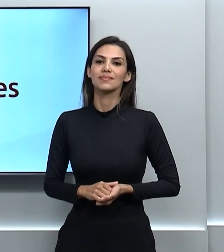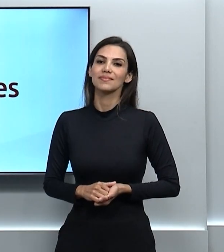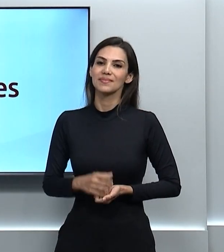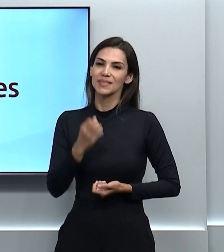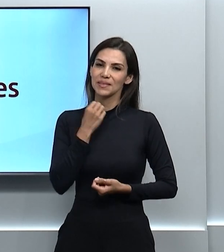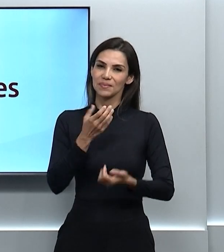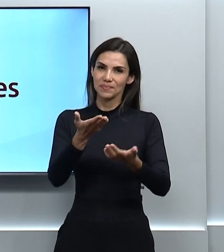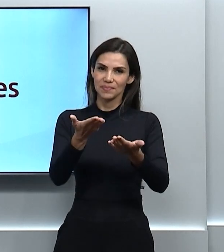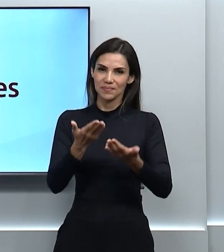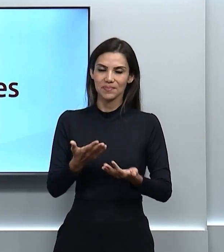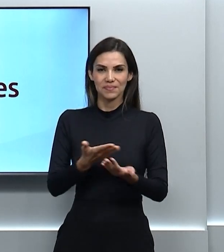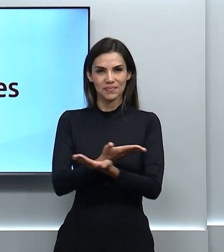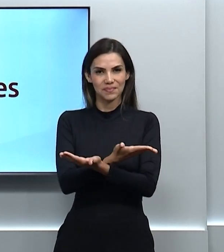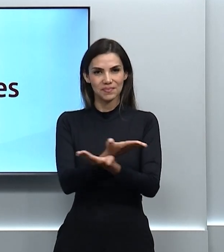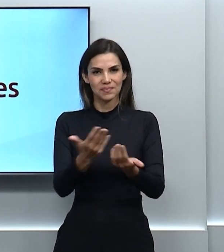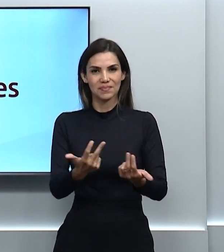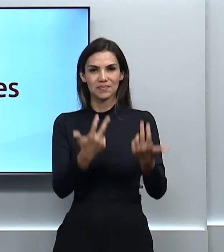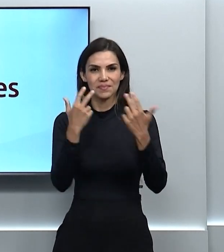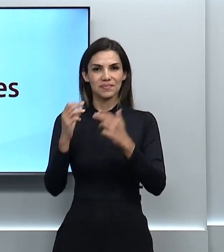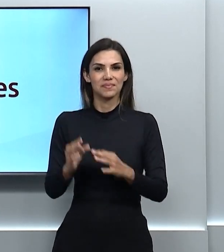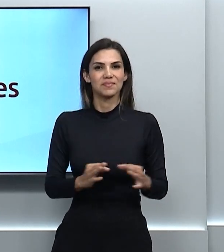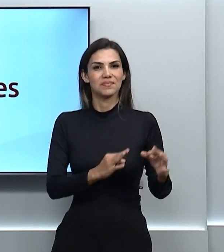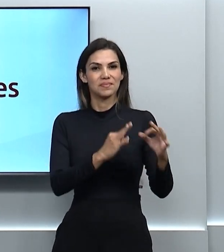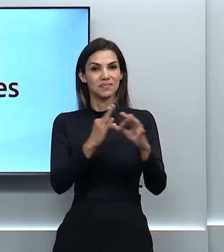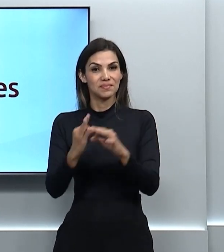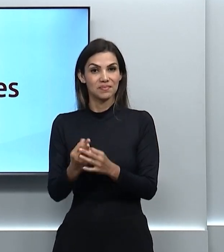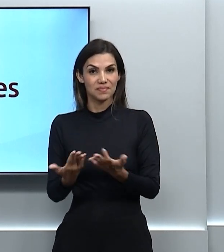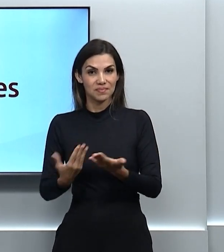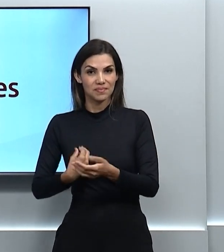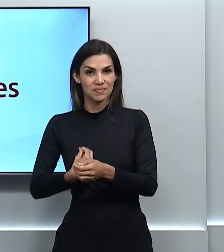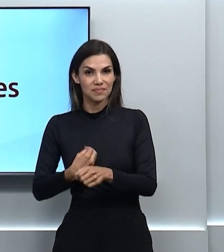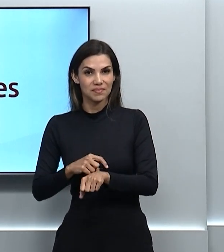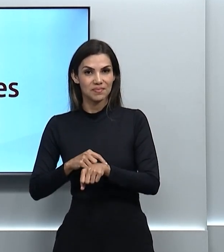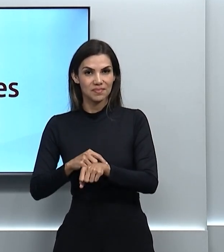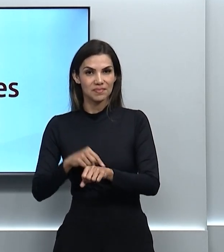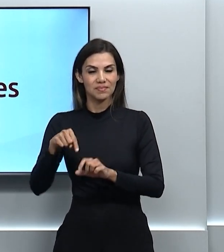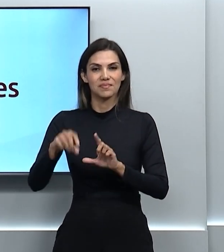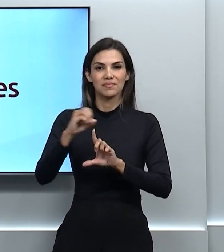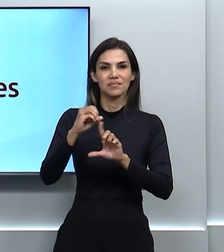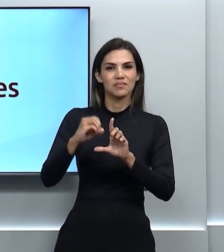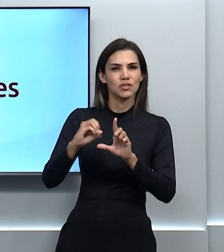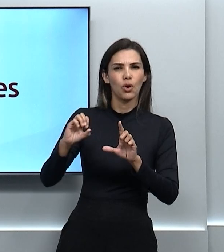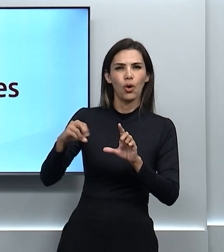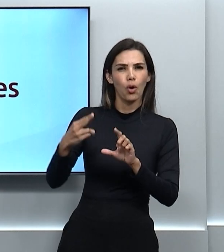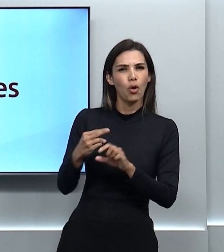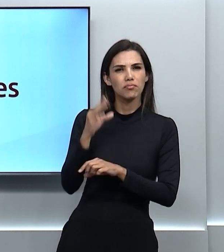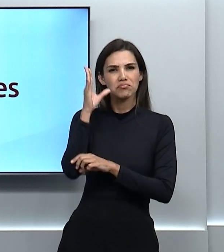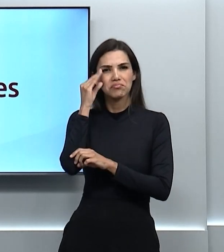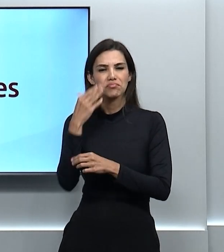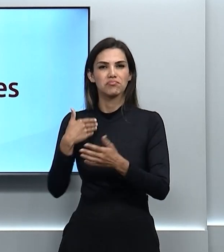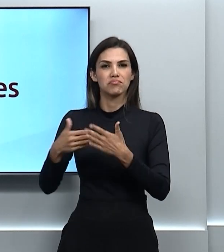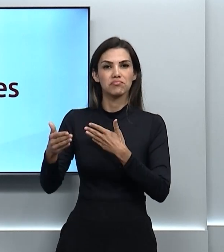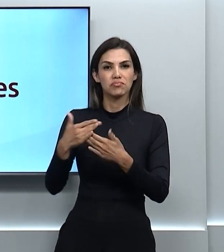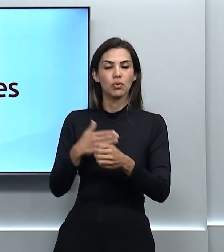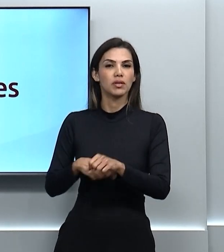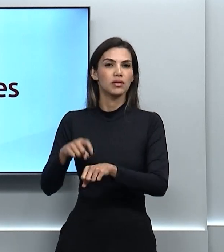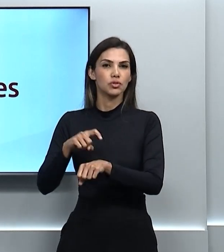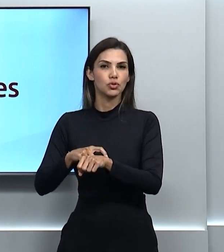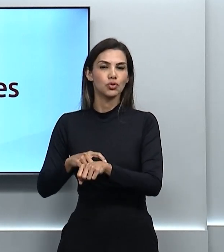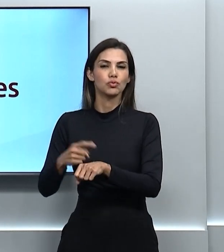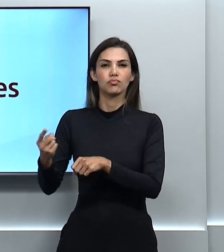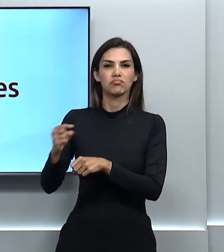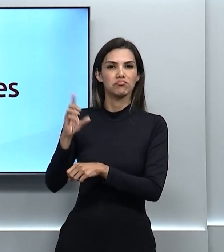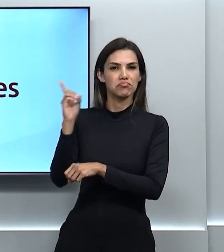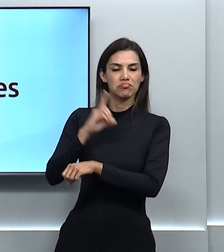Seja bem-vindo e bem-vinda você que nos assiste ao vivo pela TV UFG ou nos acompanha em qualquer dia e horário pelo nosso canal